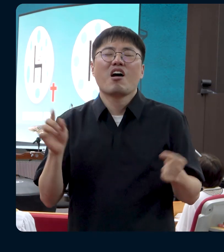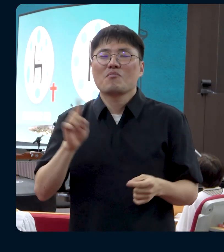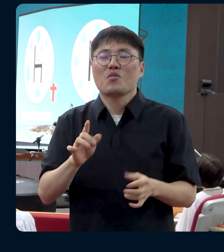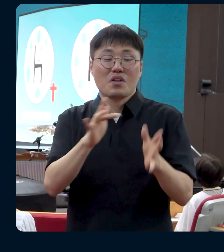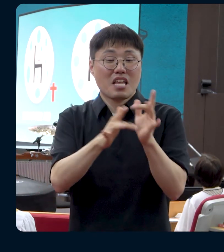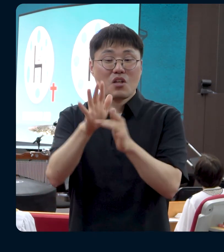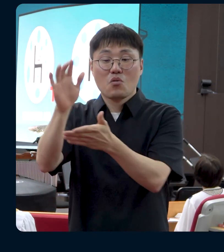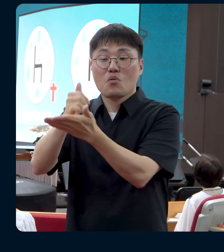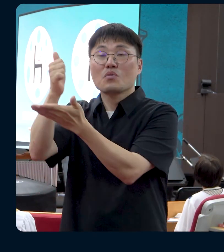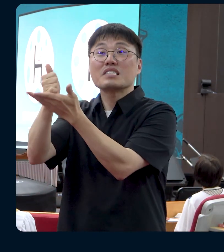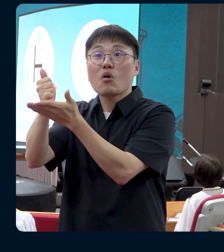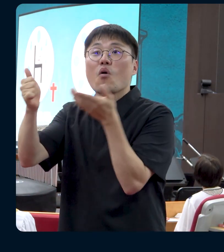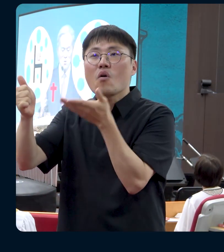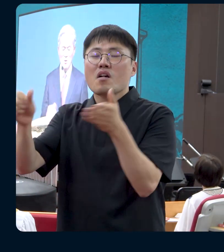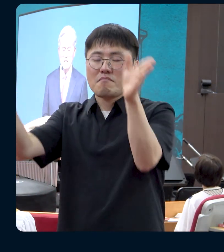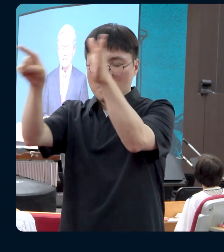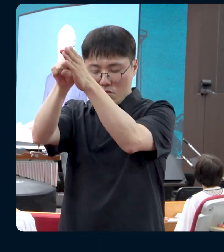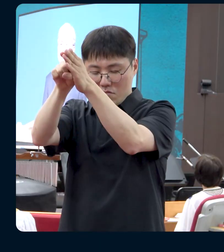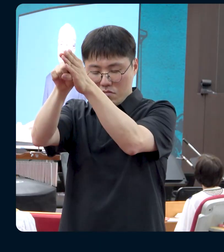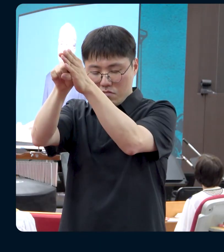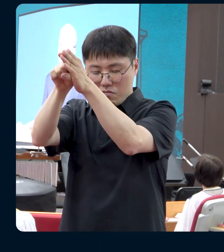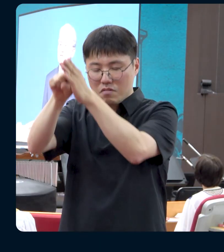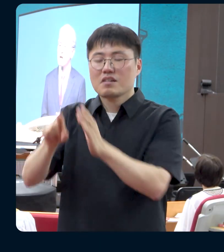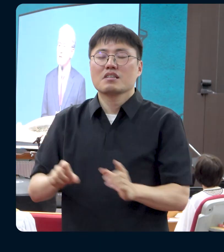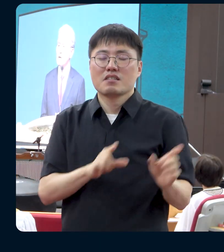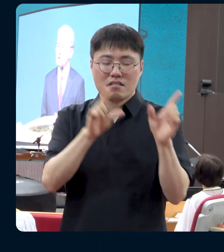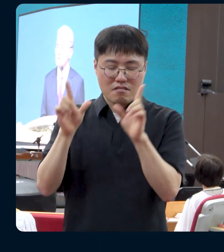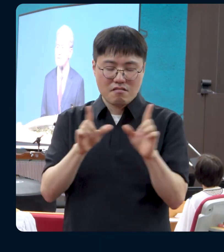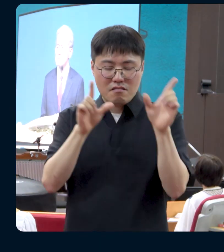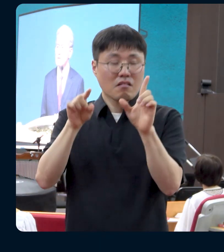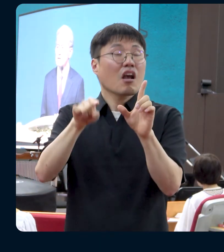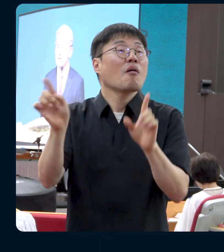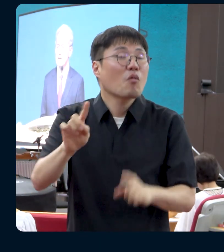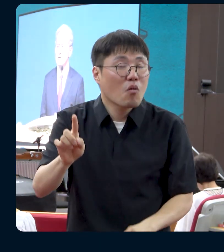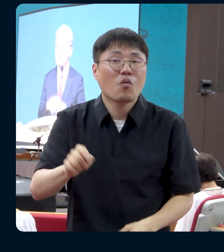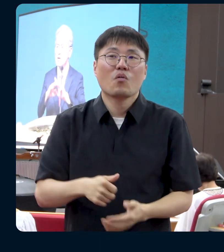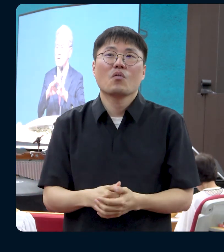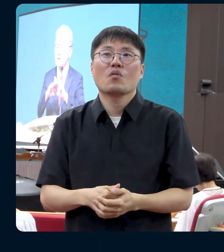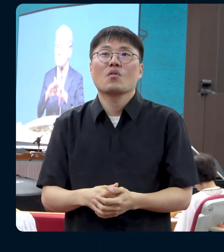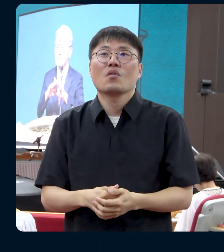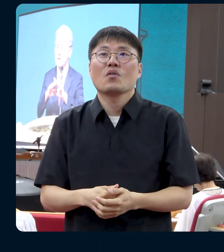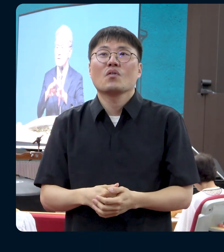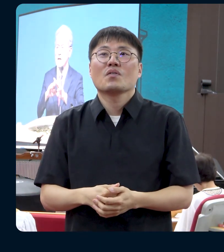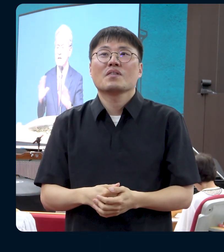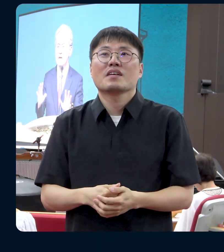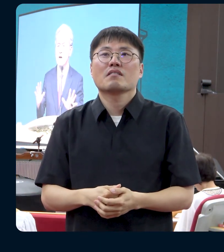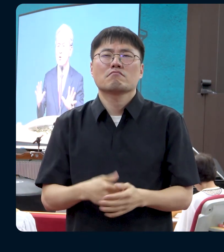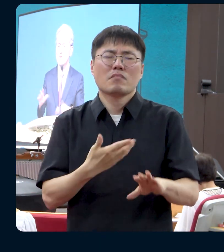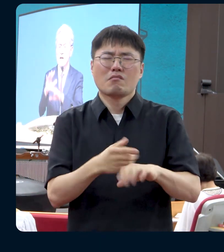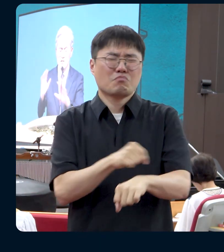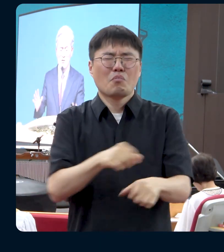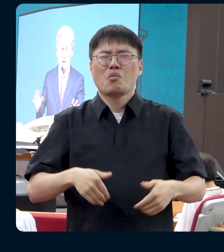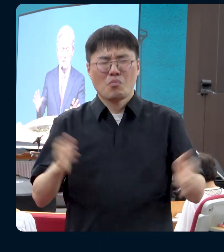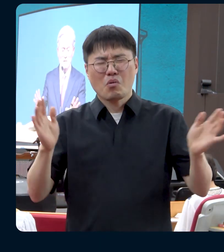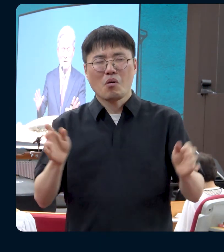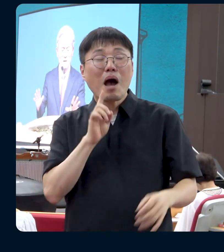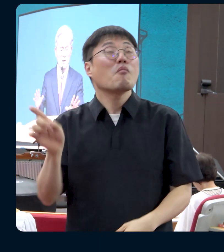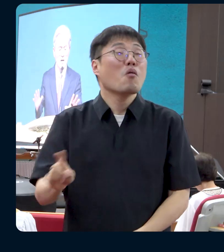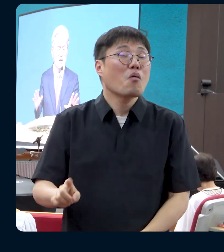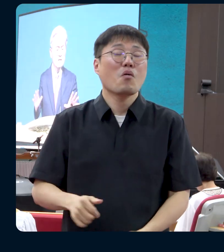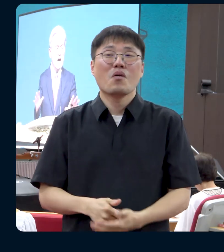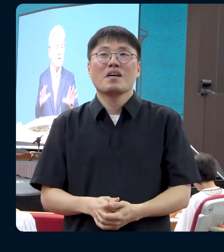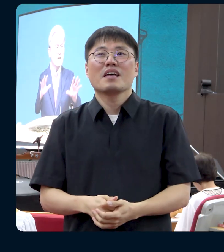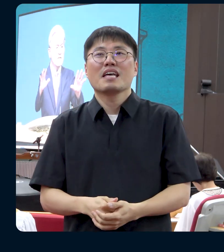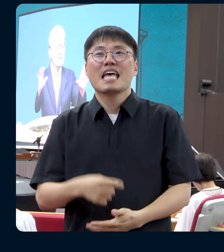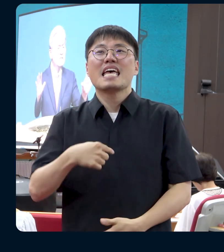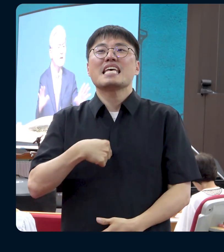맞습니다. 예수 그리스도를 믿고 신앙이 되어 살아간다고 하는 것은 아주 다른 얘기 할 거 없어. 딱